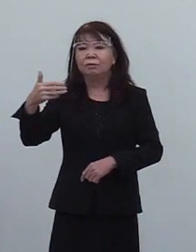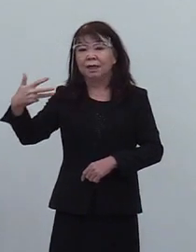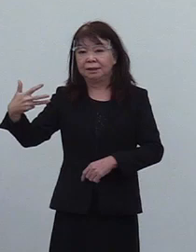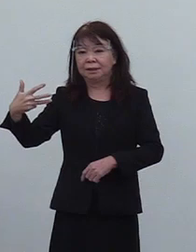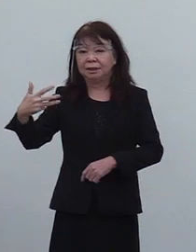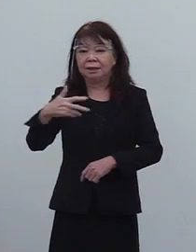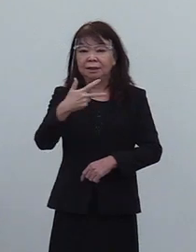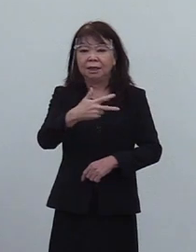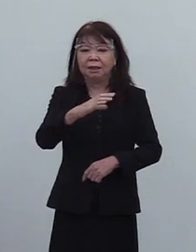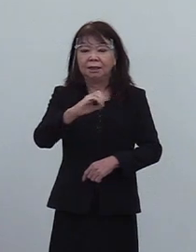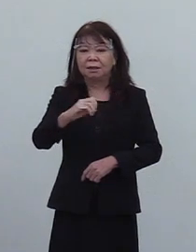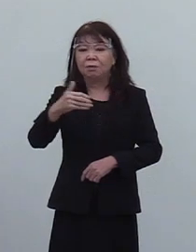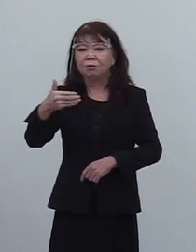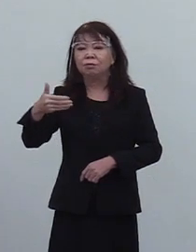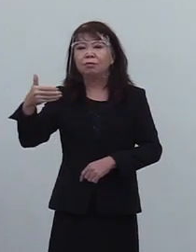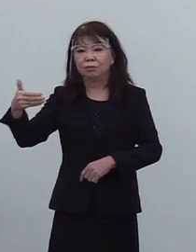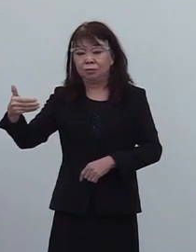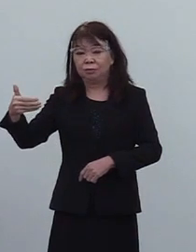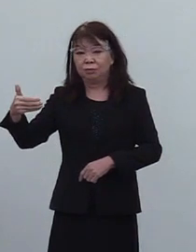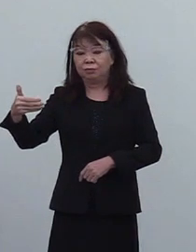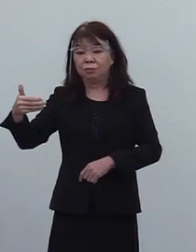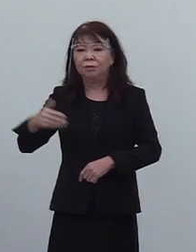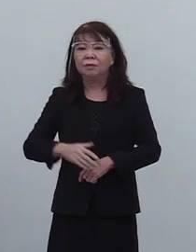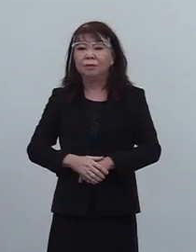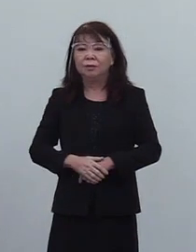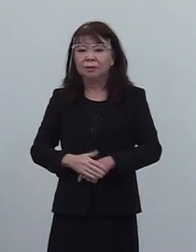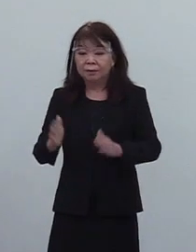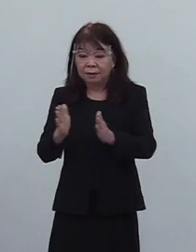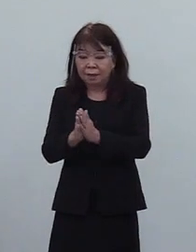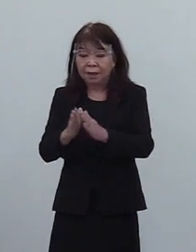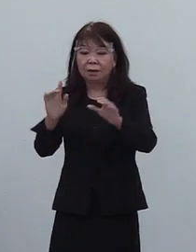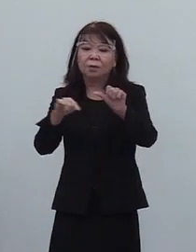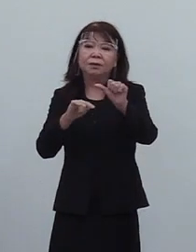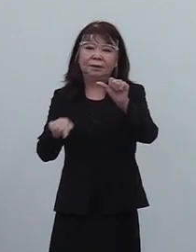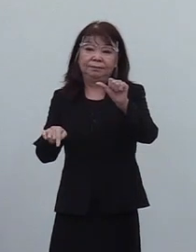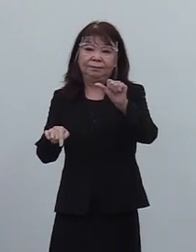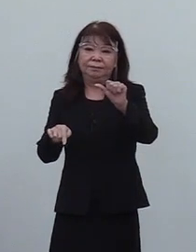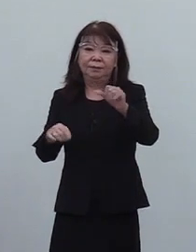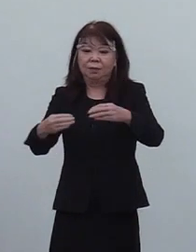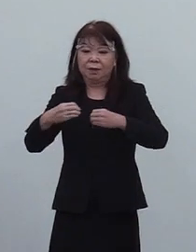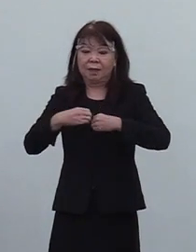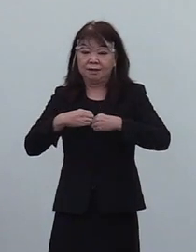7098、7099、これで都合5人になります。